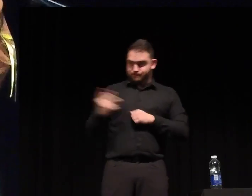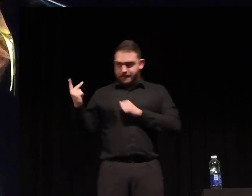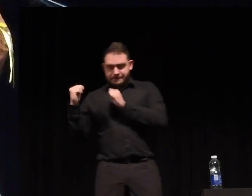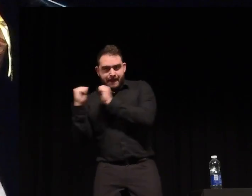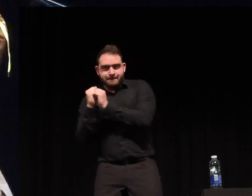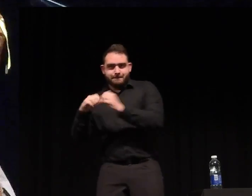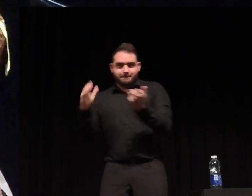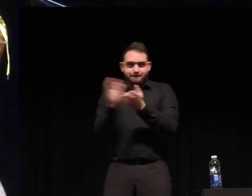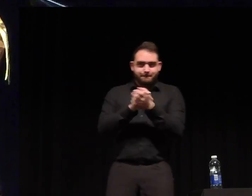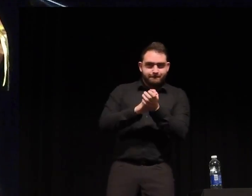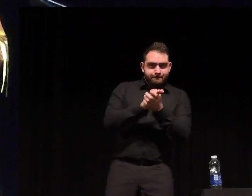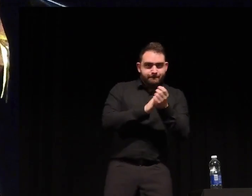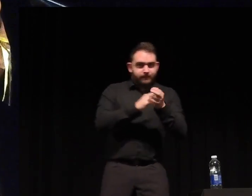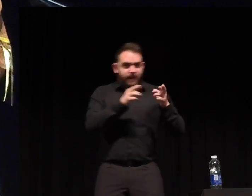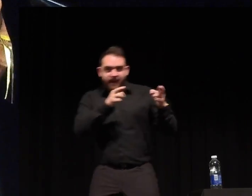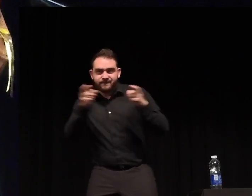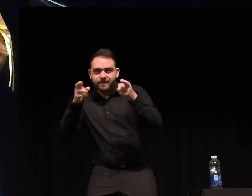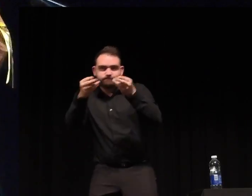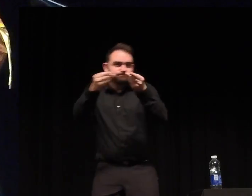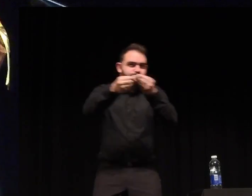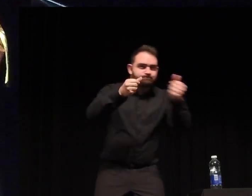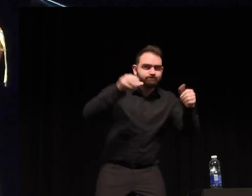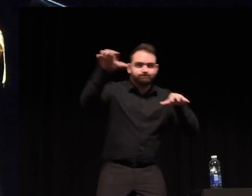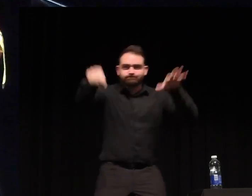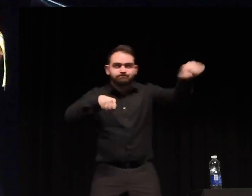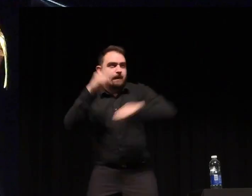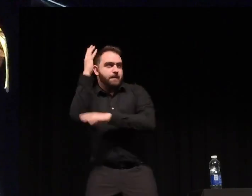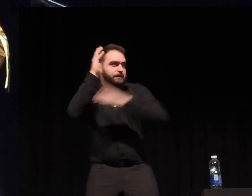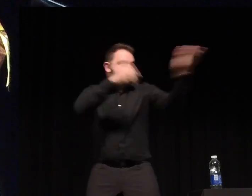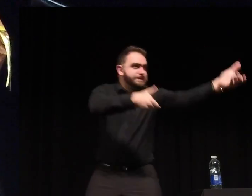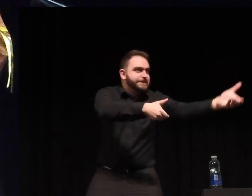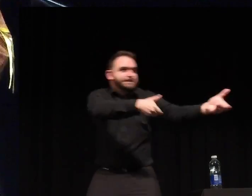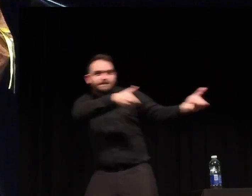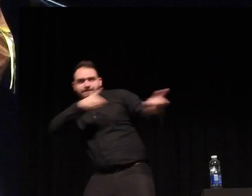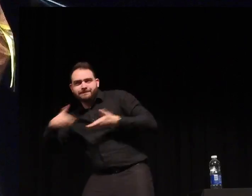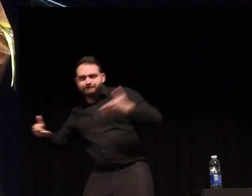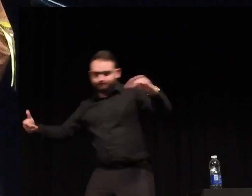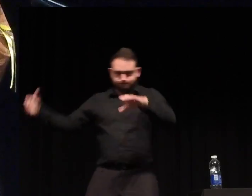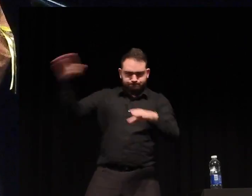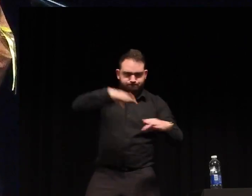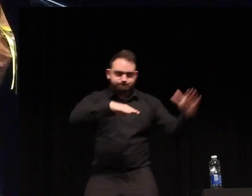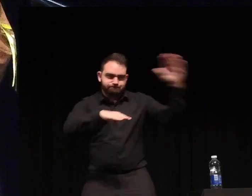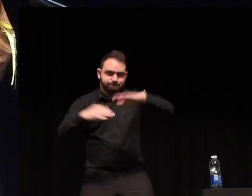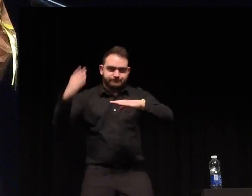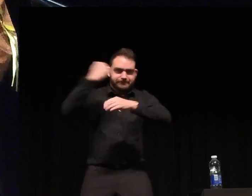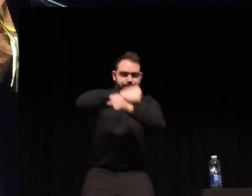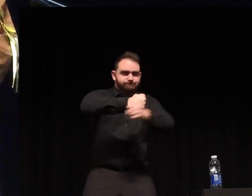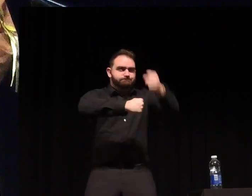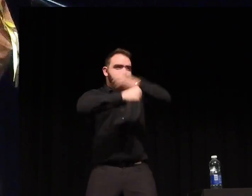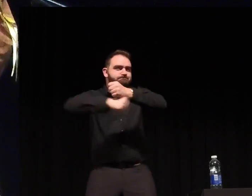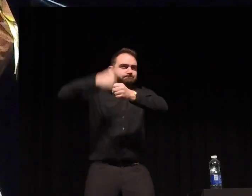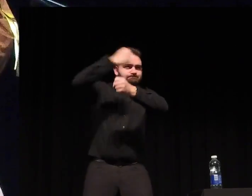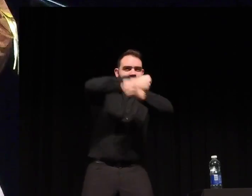pierres, ils ont amené de la boue, ils ont amené des arbres. Et lentement, mais sûrement, la glissade, elle a monté.